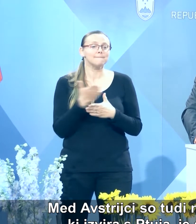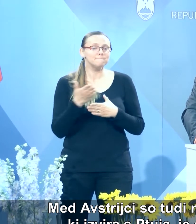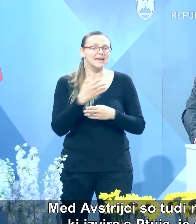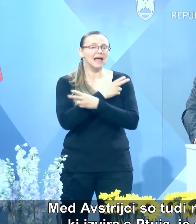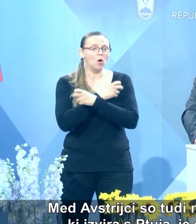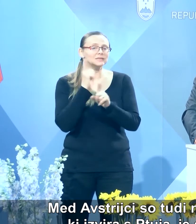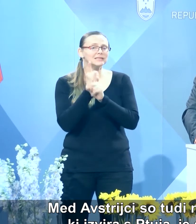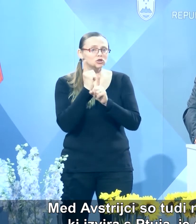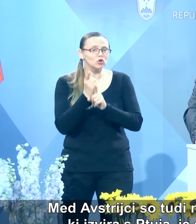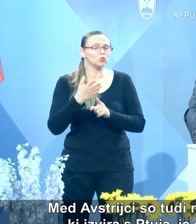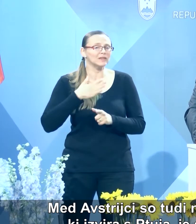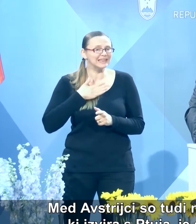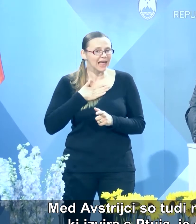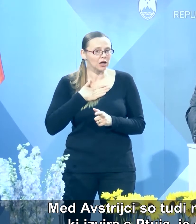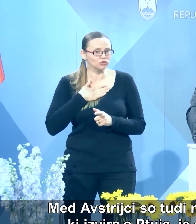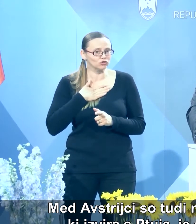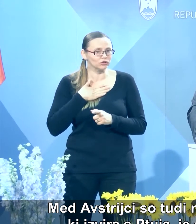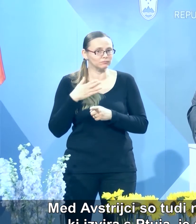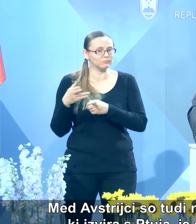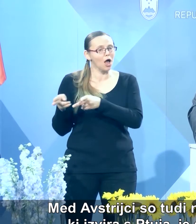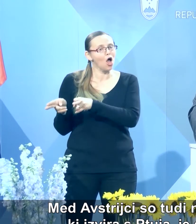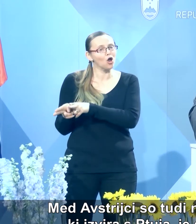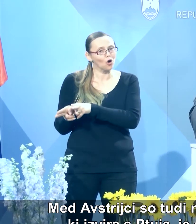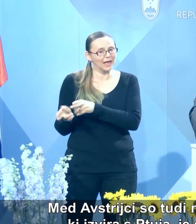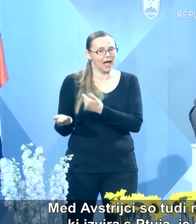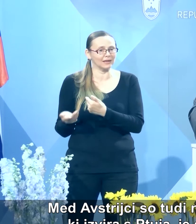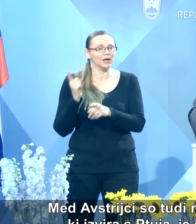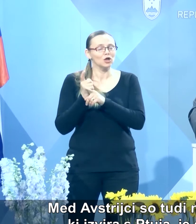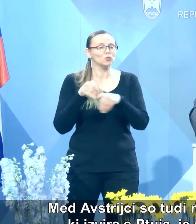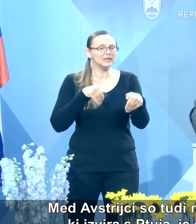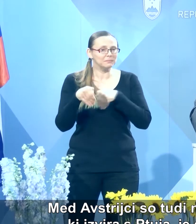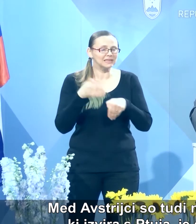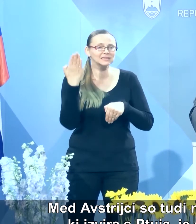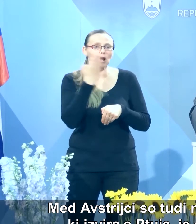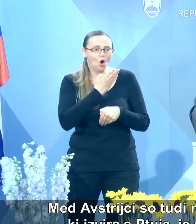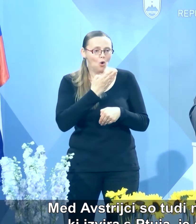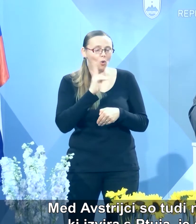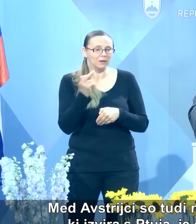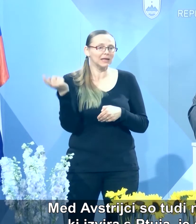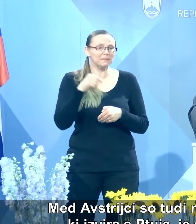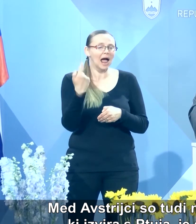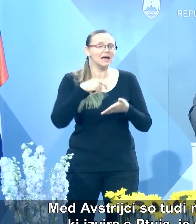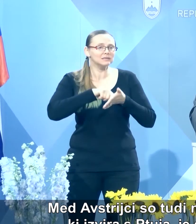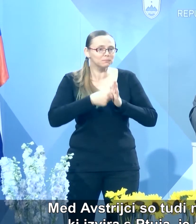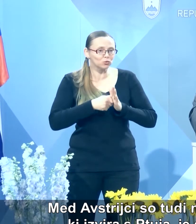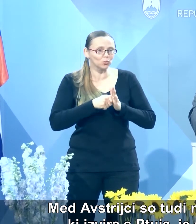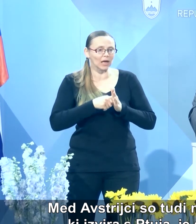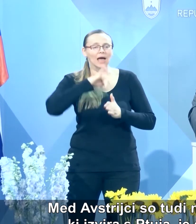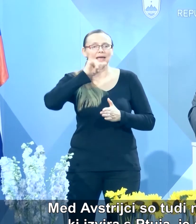Avstrijci so tudi naši rojaki, je tudi minister Holub, ki izvira iz Ptuja,